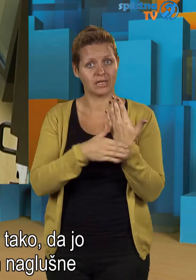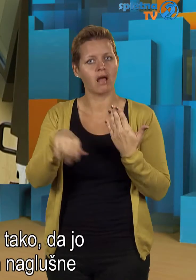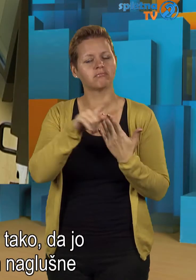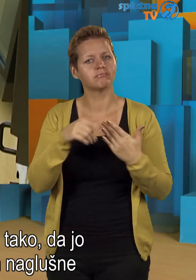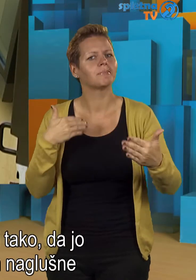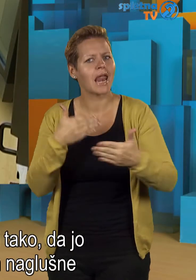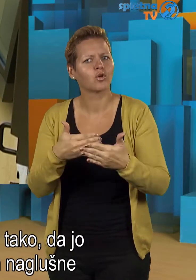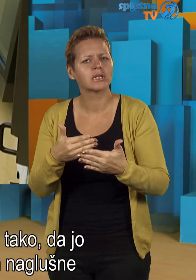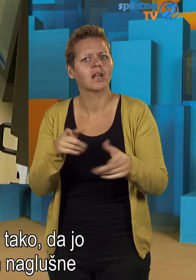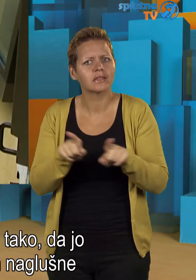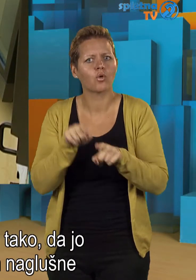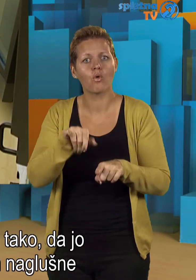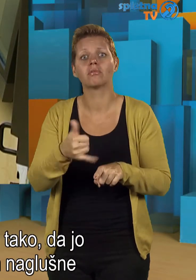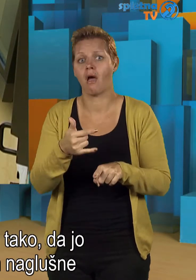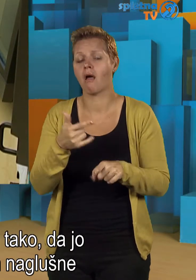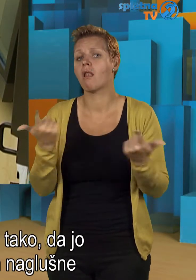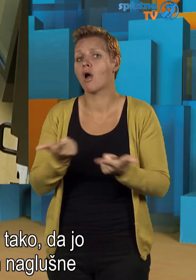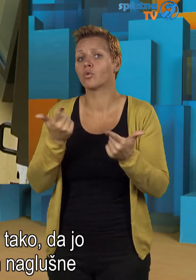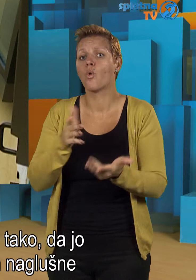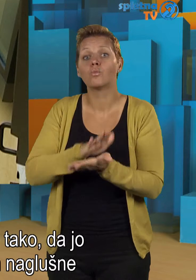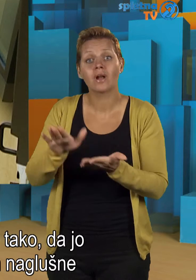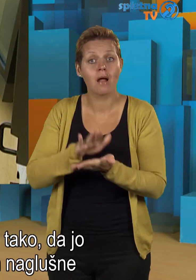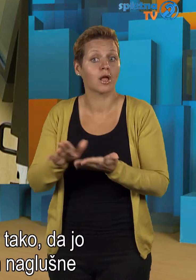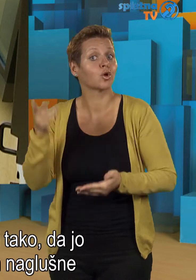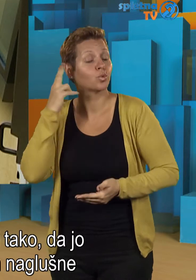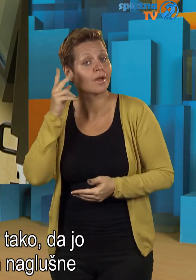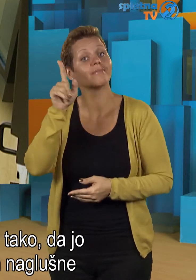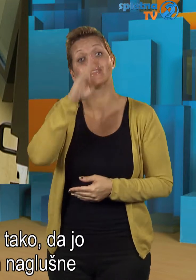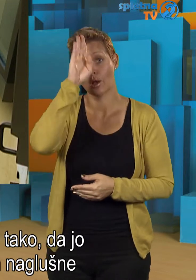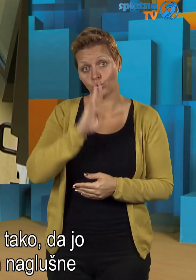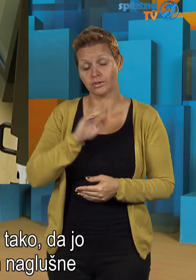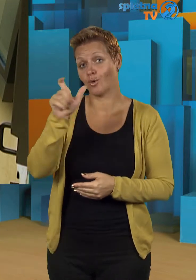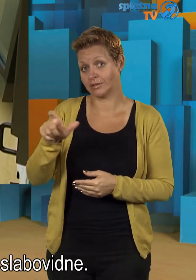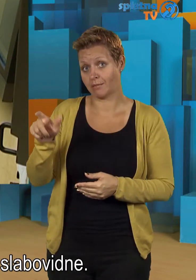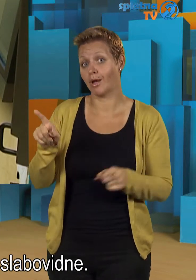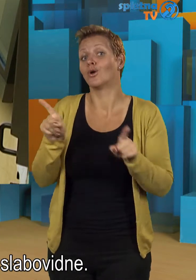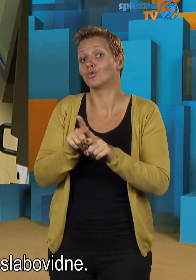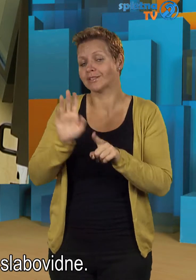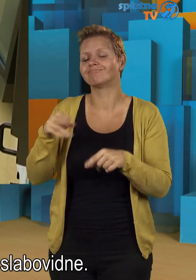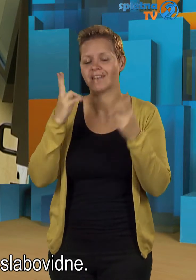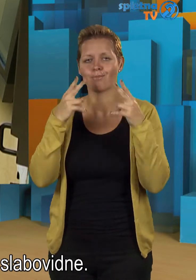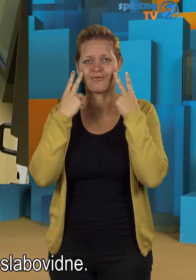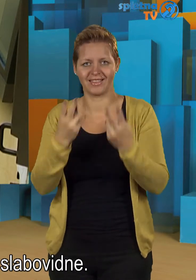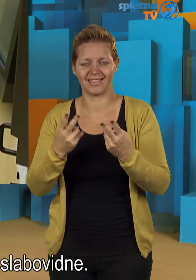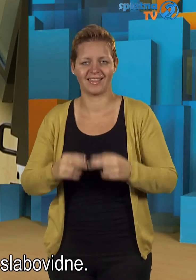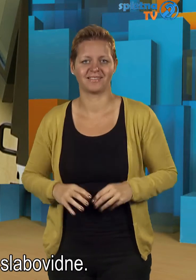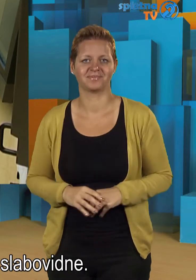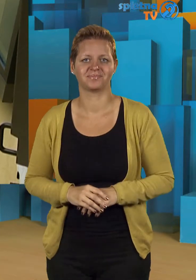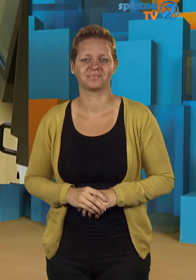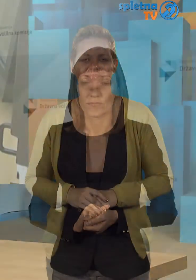Spletno stran so prilagodili tako, da jo lahko uporabljajo gluhe in naglušne osebe. Pozabili niso niti na